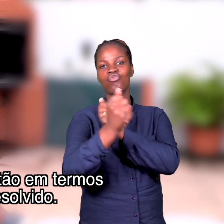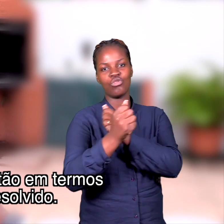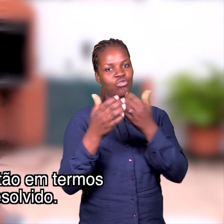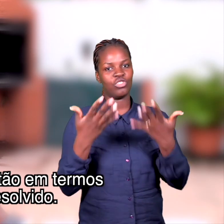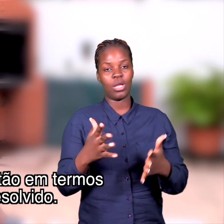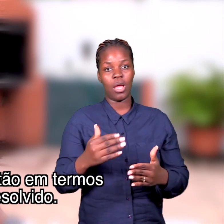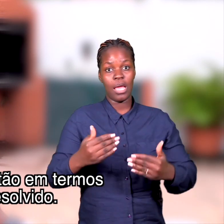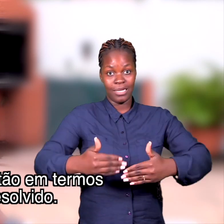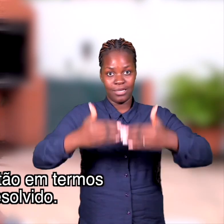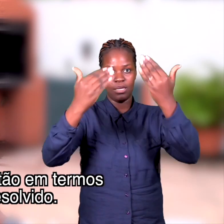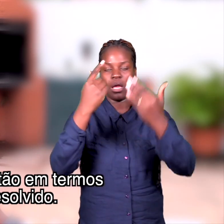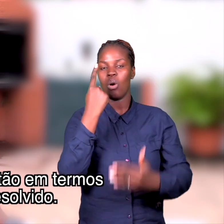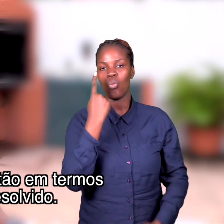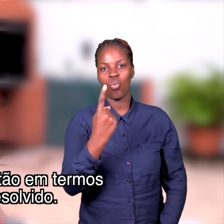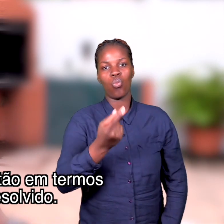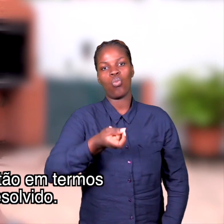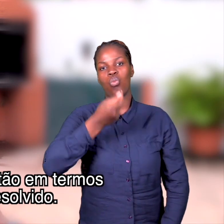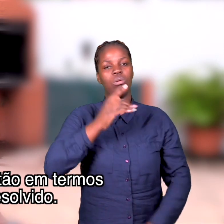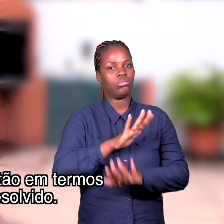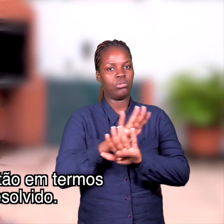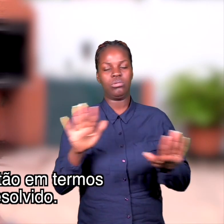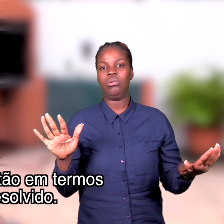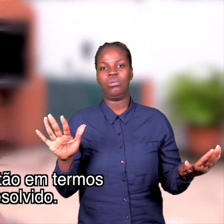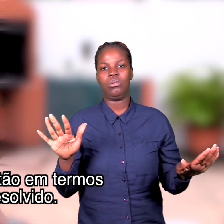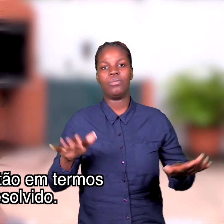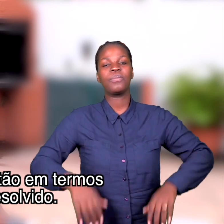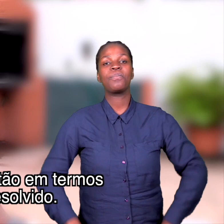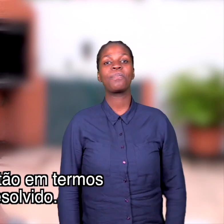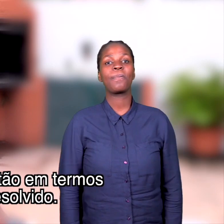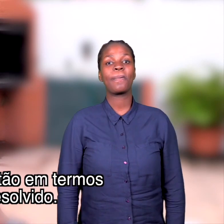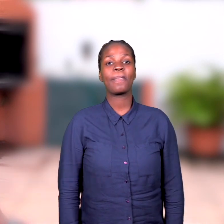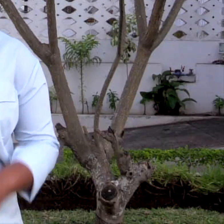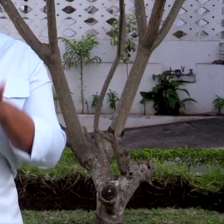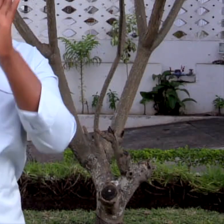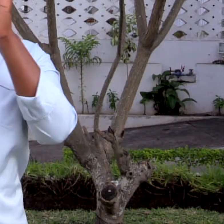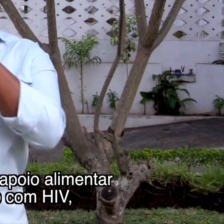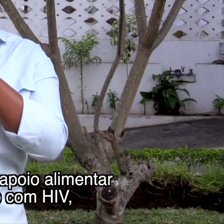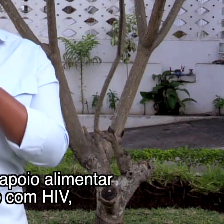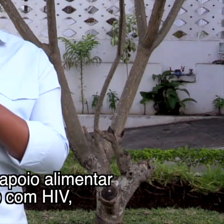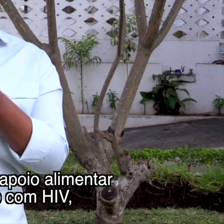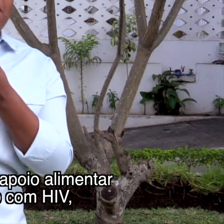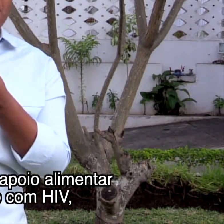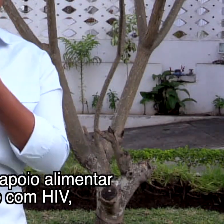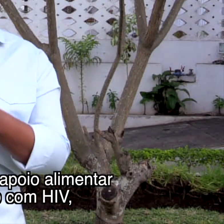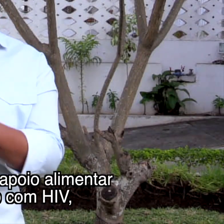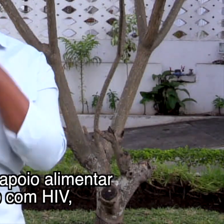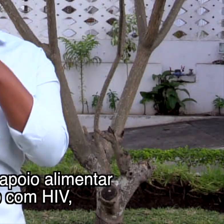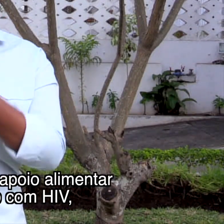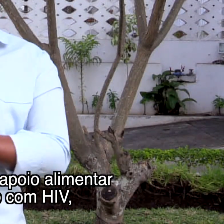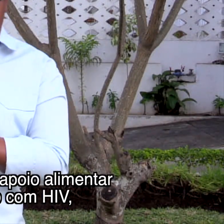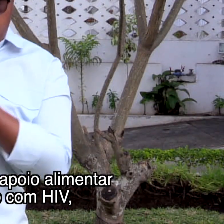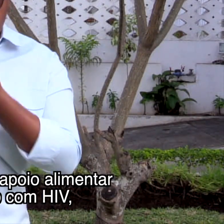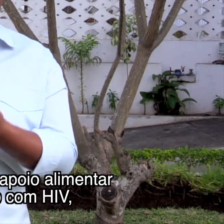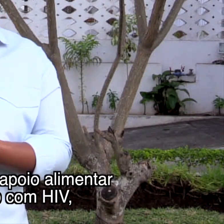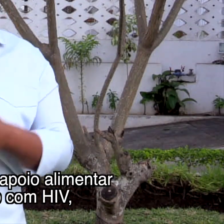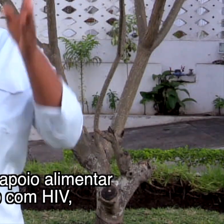são comprimidos. Então, em termos médicos, está quase resolvido. Com leis mais eficazes e